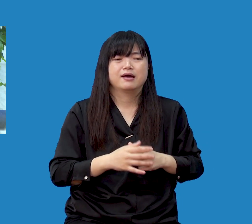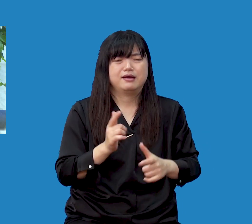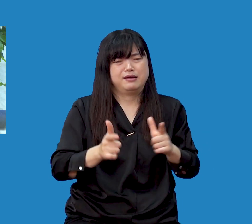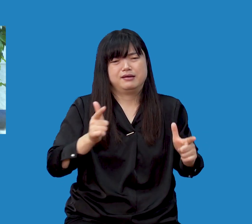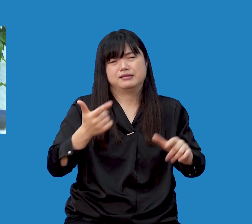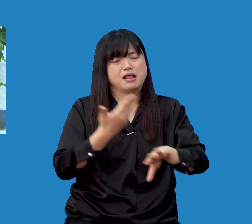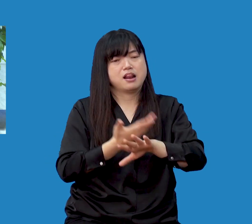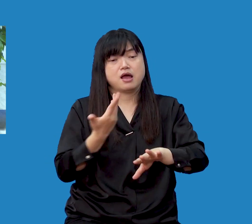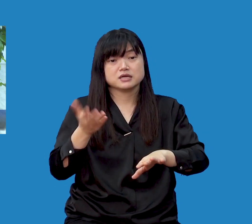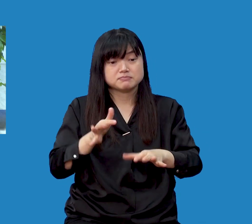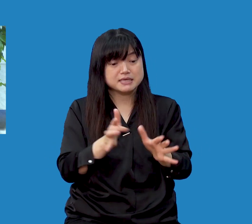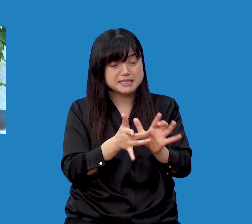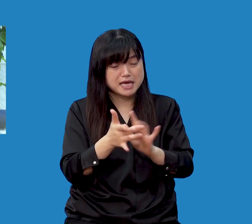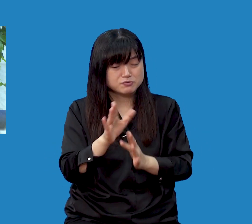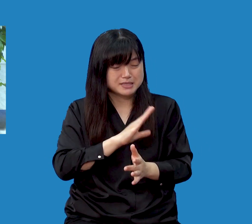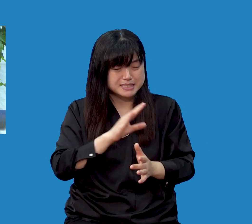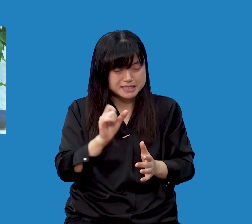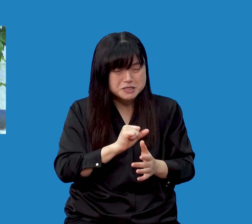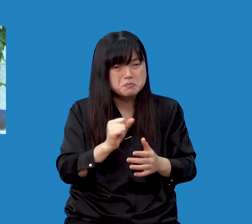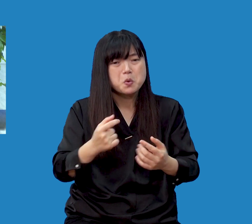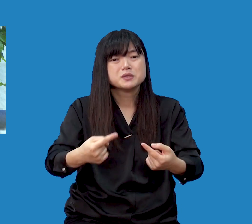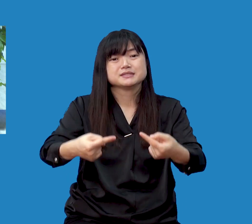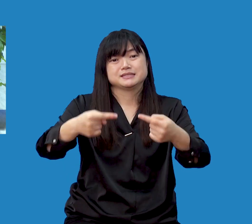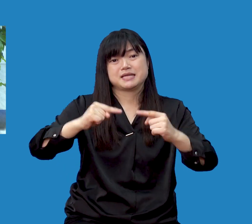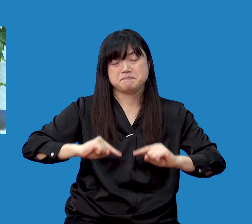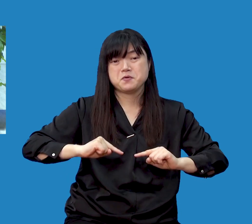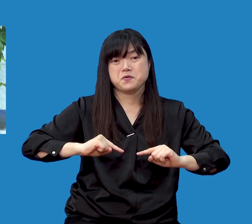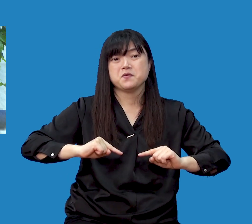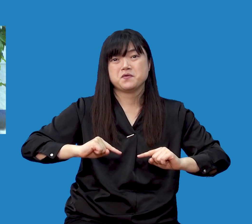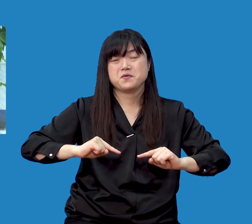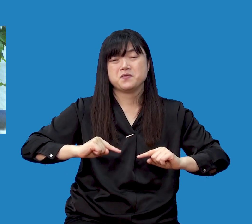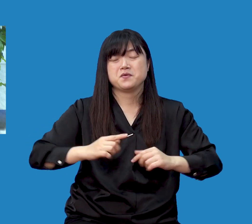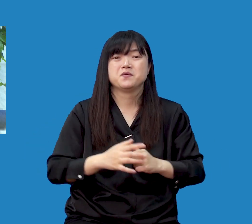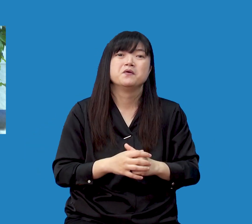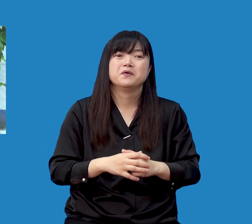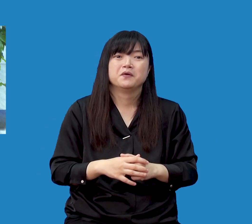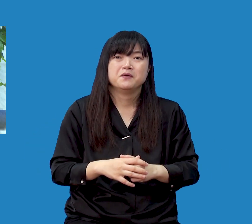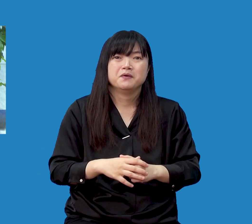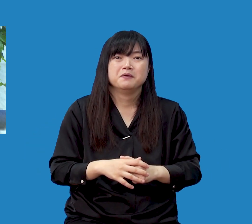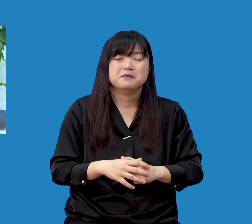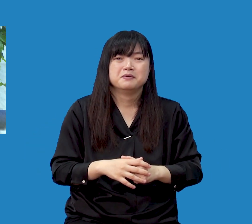있어도 예수 이름으로 참여하는 자리입니다.